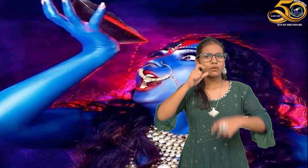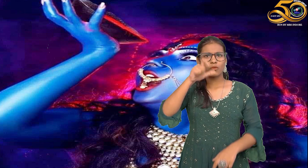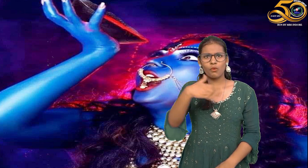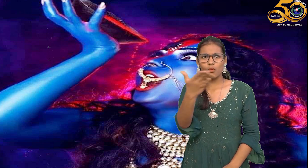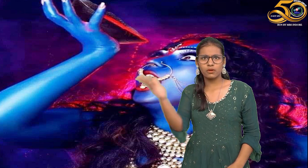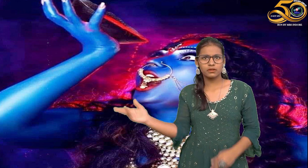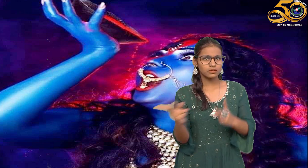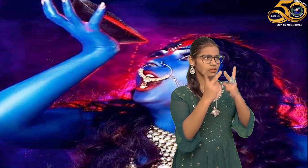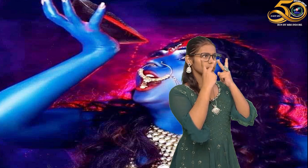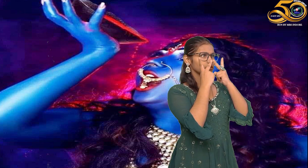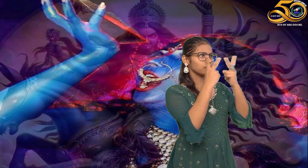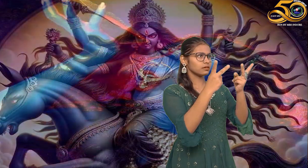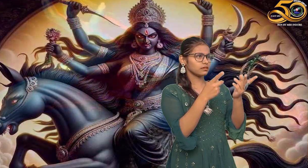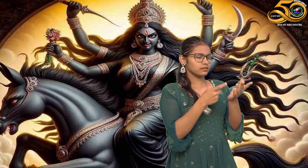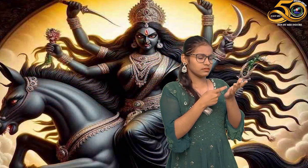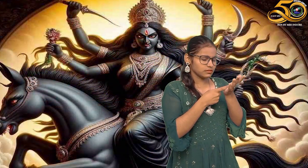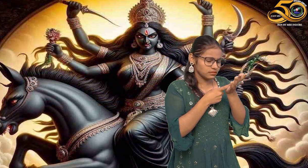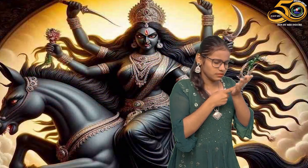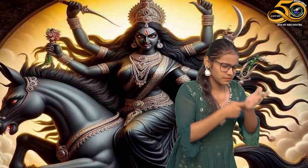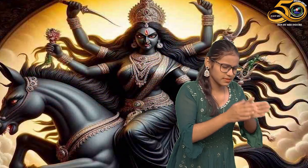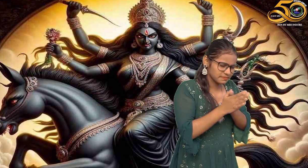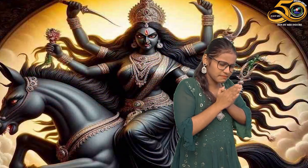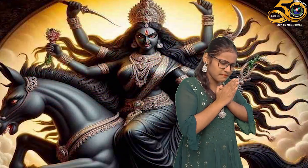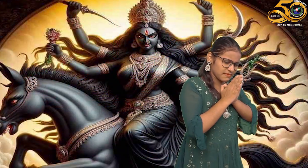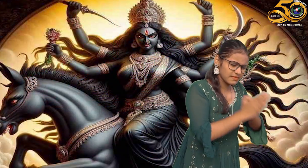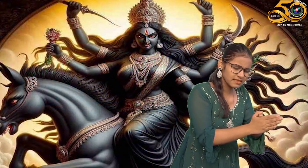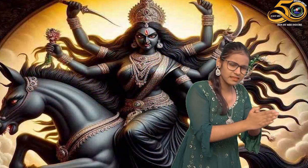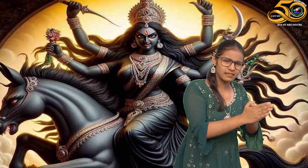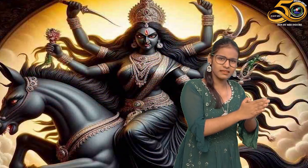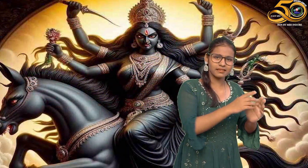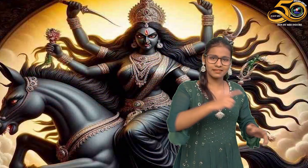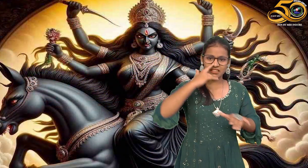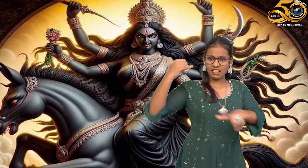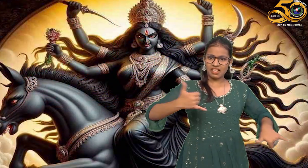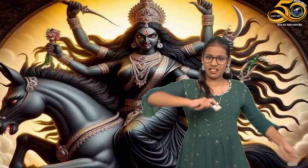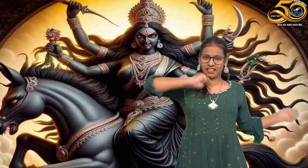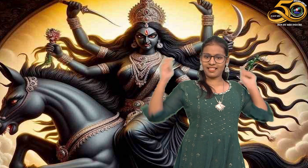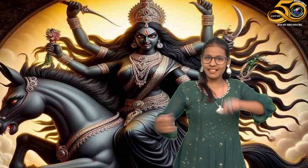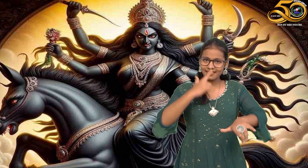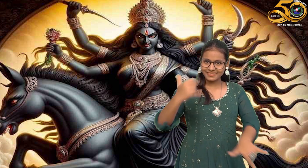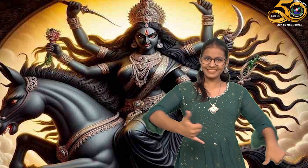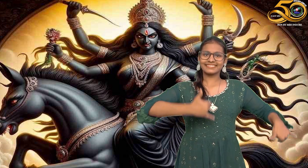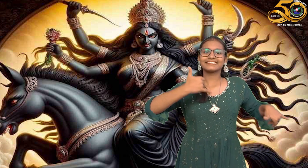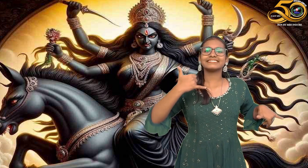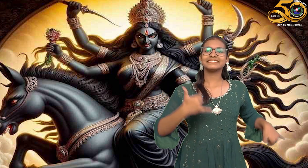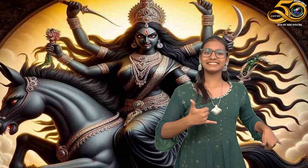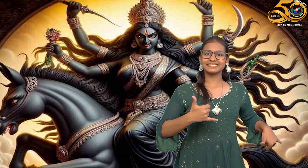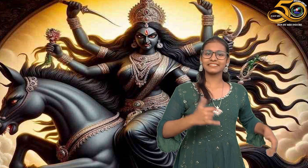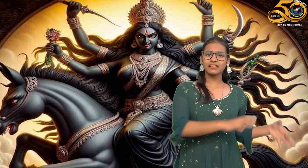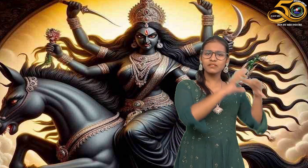बाद सभी ने माता को नमन किया मा कालरात्री ने मा पार्वती के रूप में आ गई मा